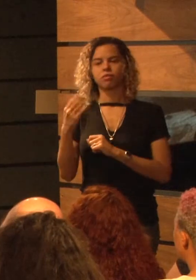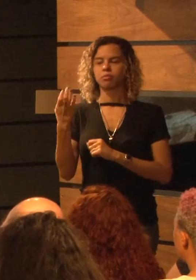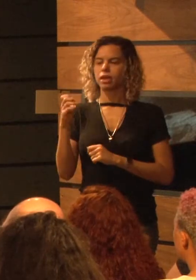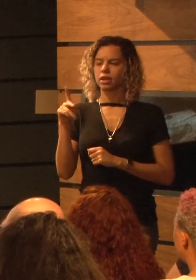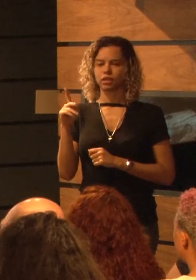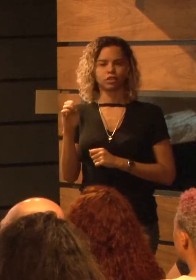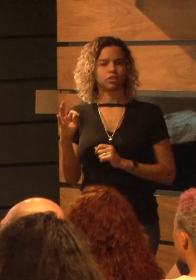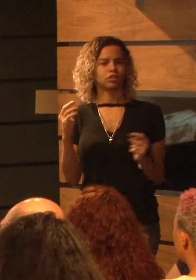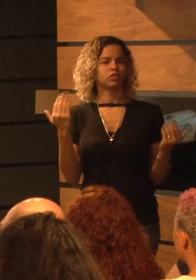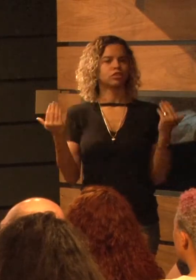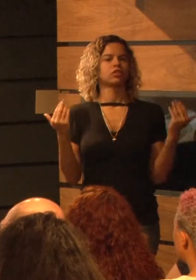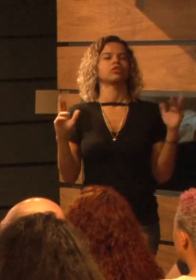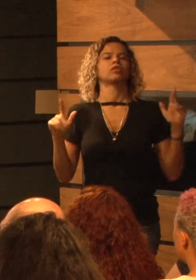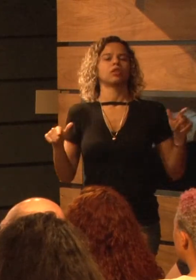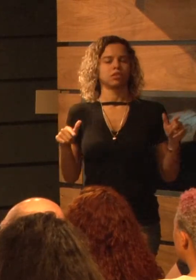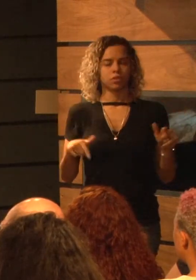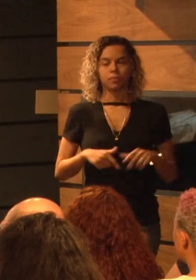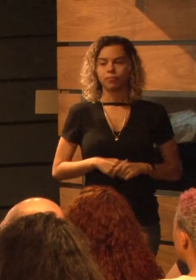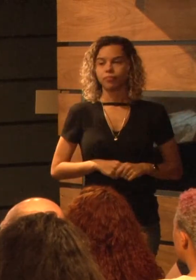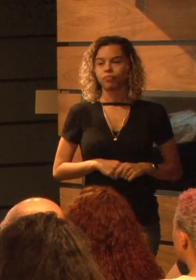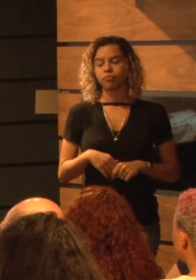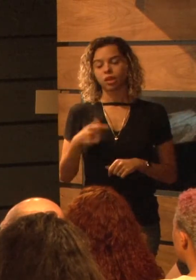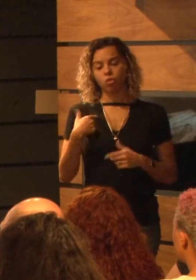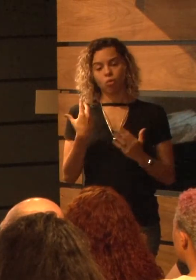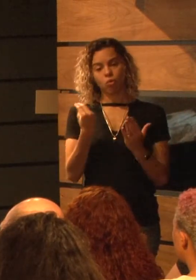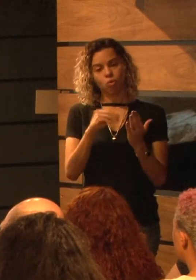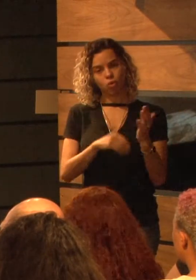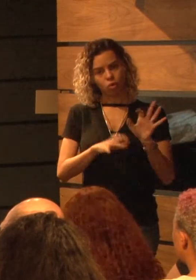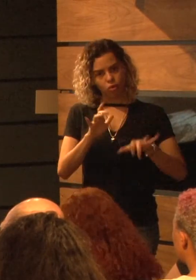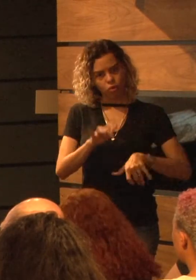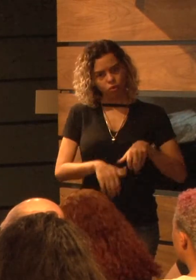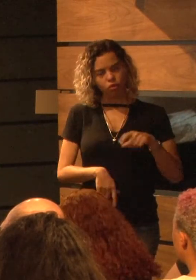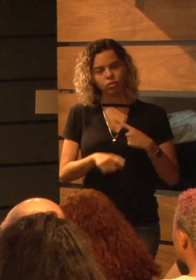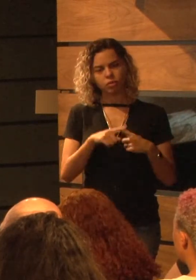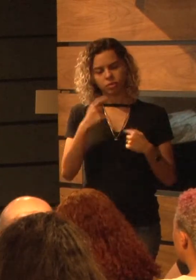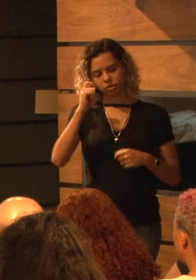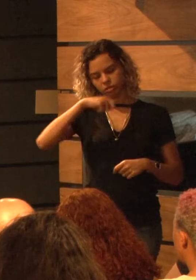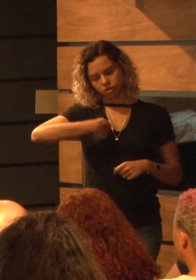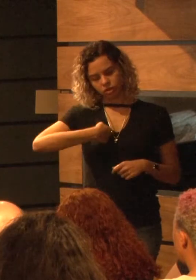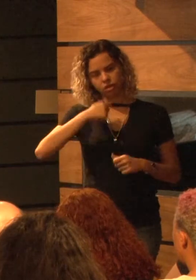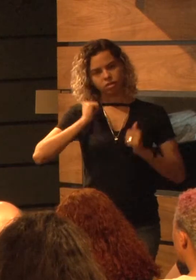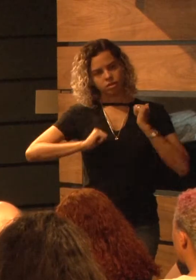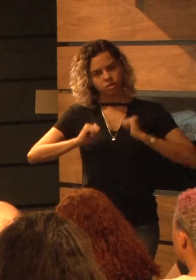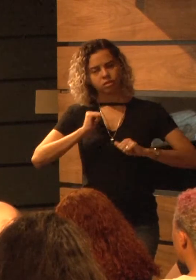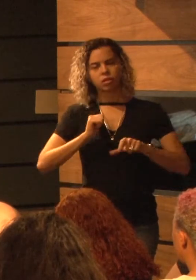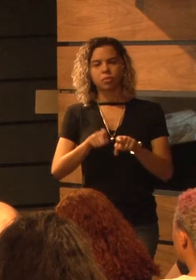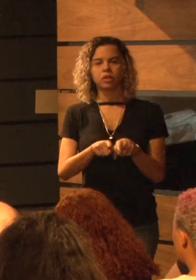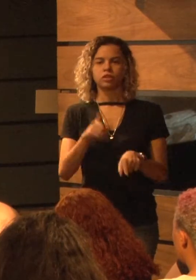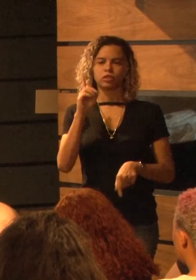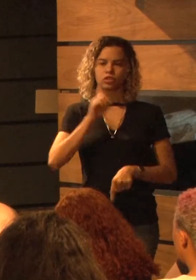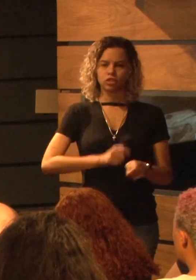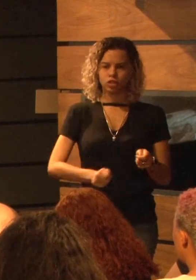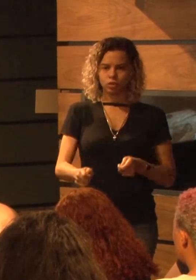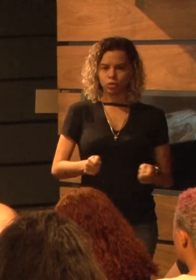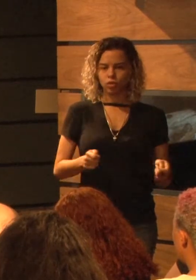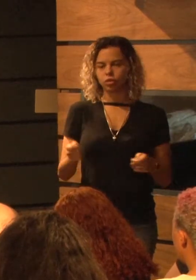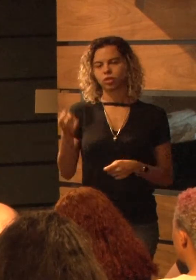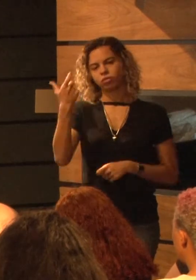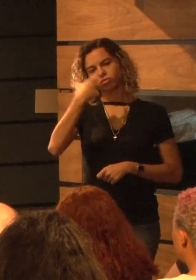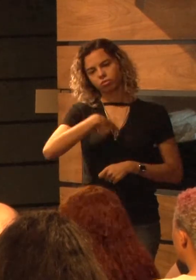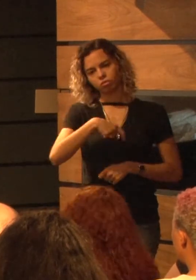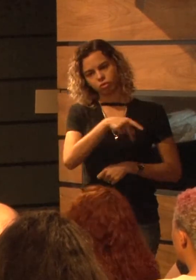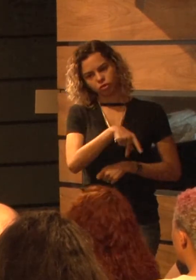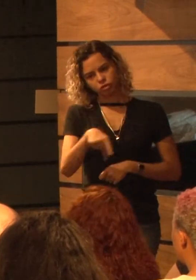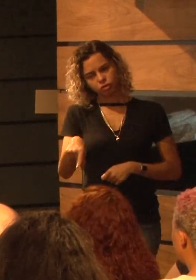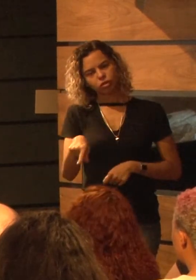Enfim, vou colocando nesses lugares também, como atriz, como diretora, como professora, peças que eu dirigi